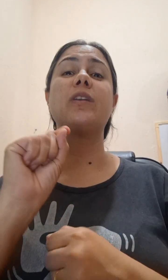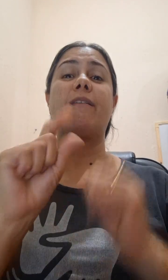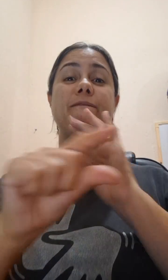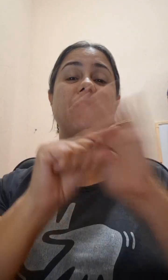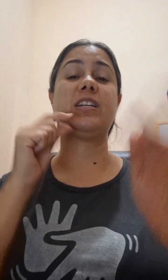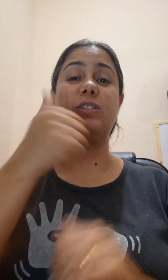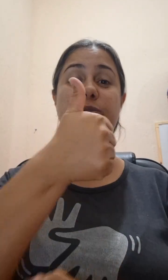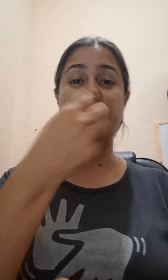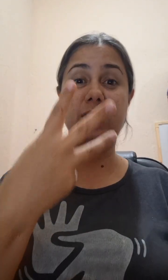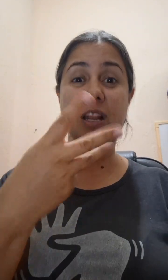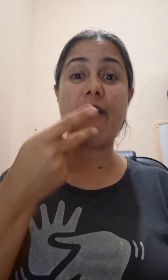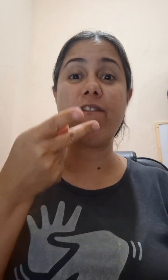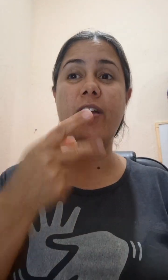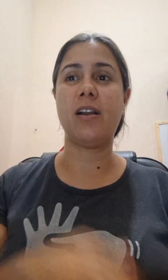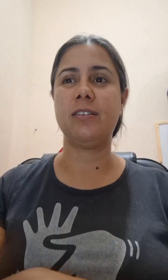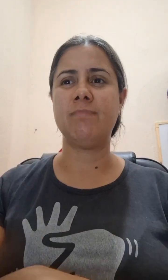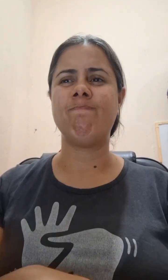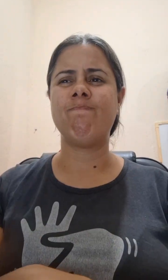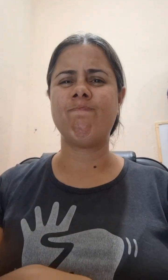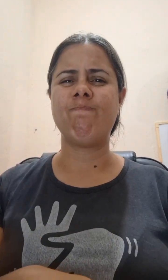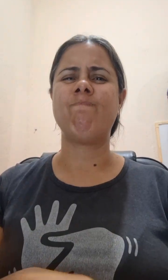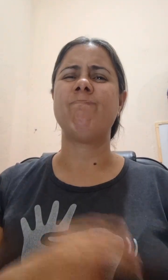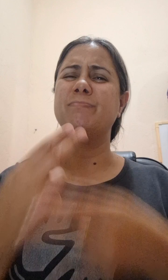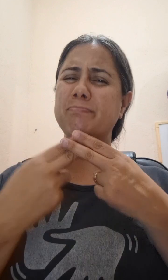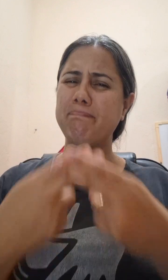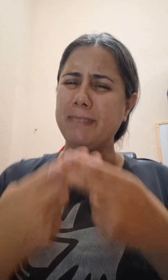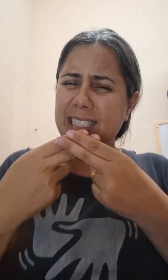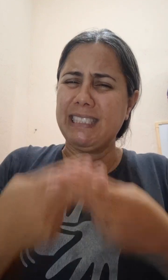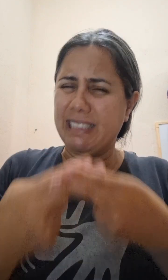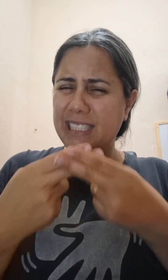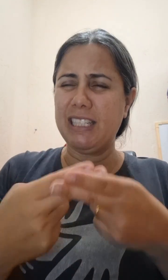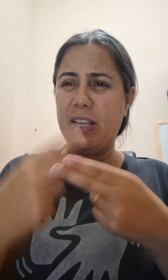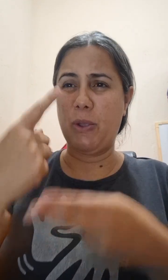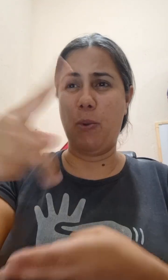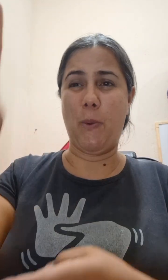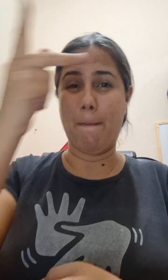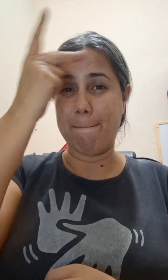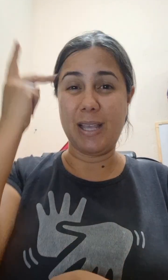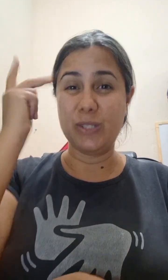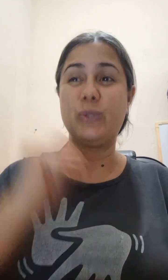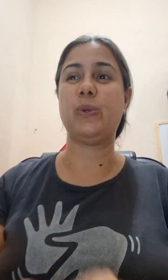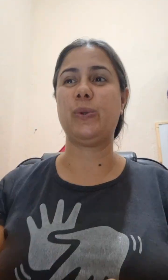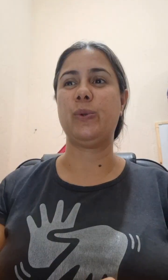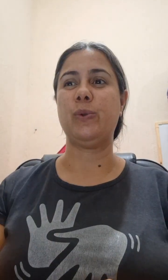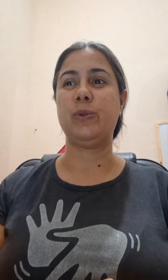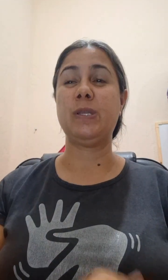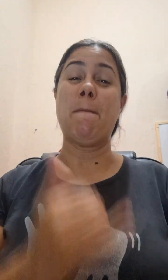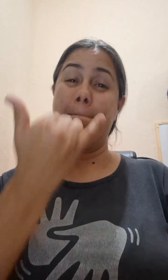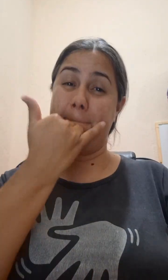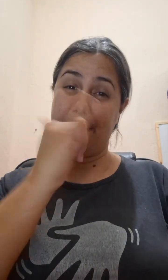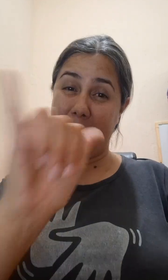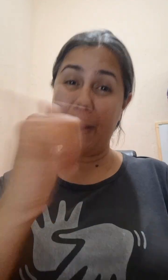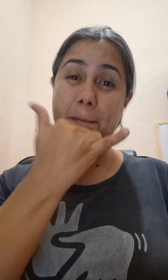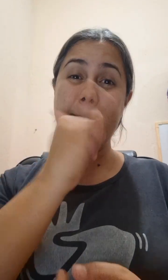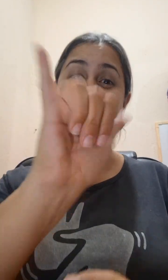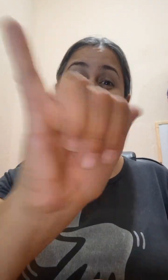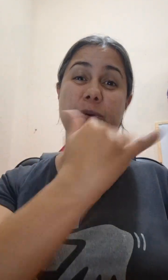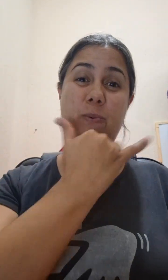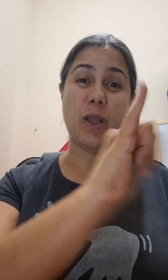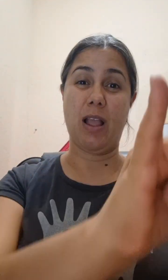praticar coisas boas, virtuosas, práticas virtuosas. O que o versículo 13 fala? Para a gente suportar, ser paciente com as